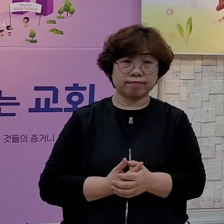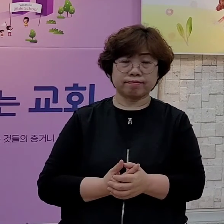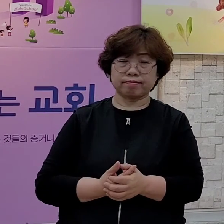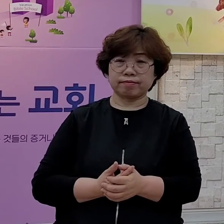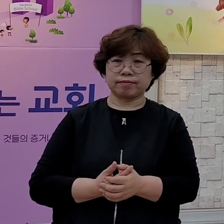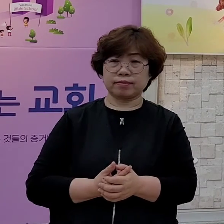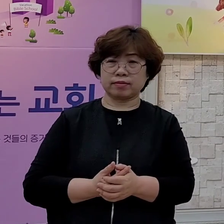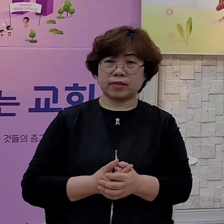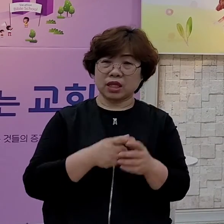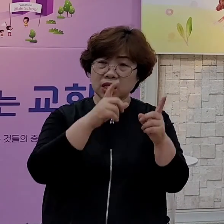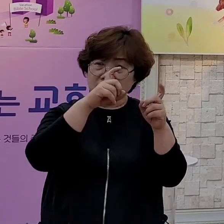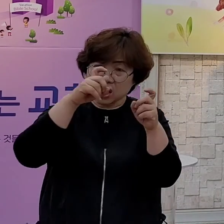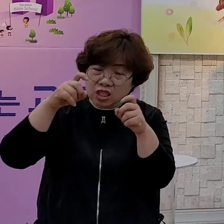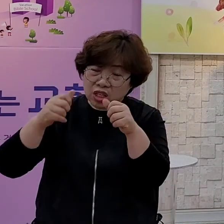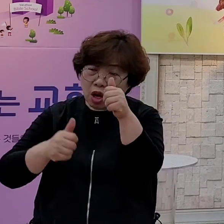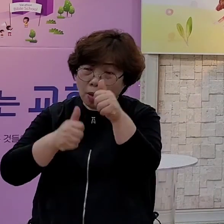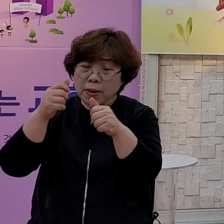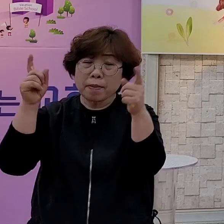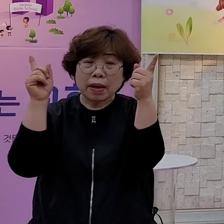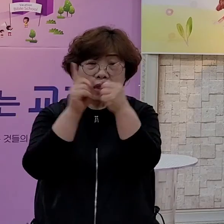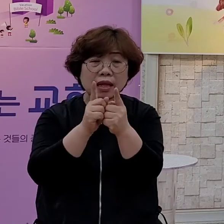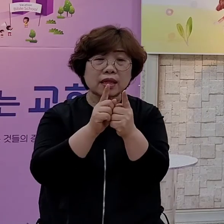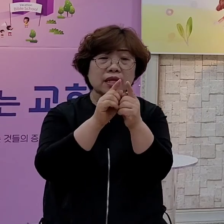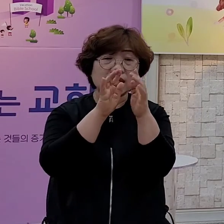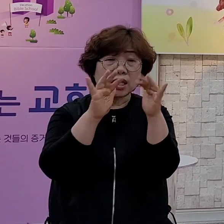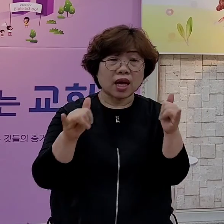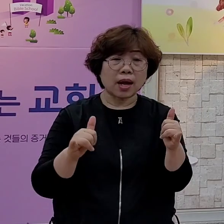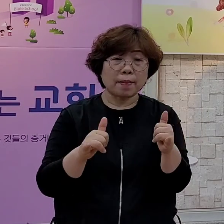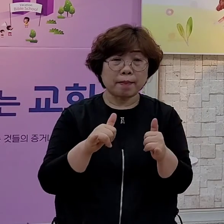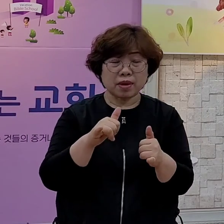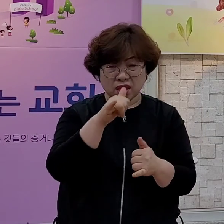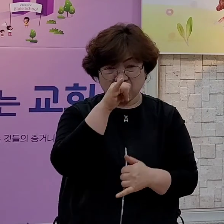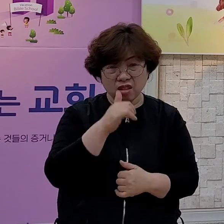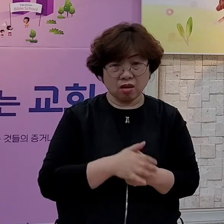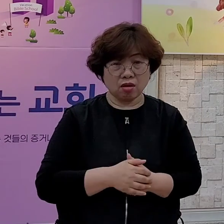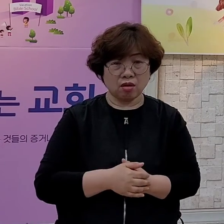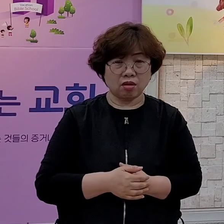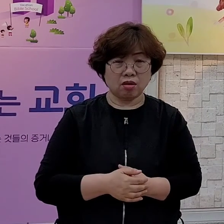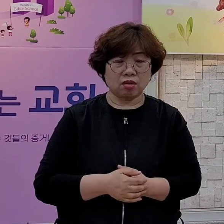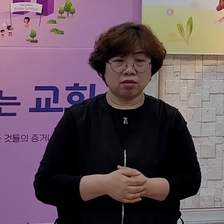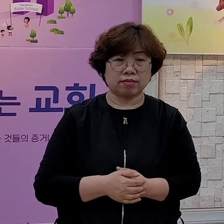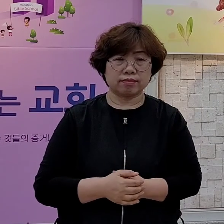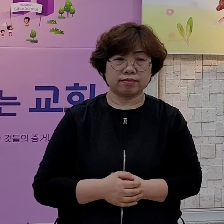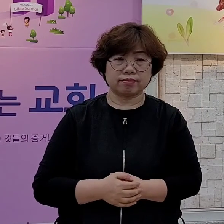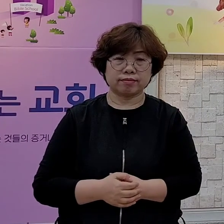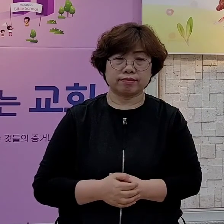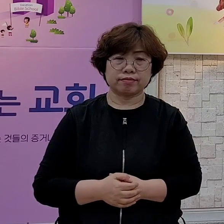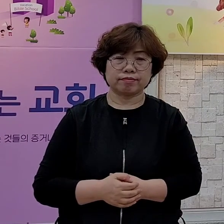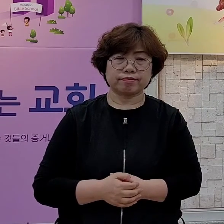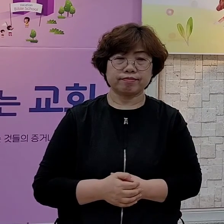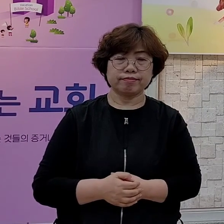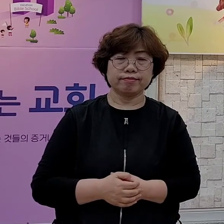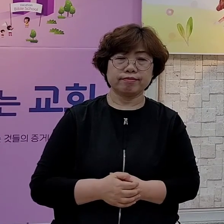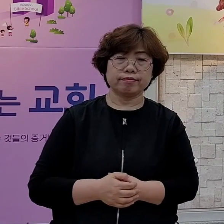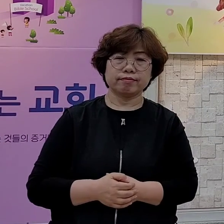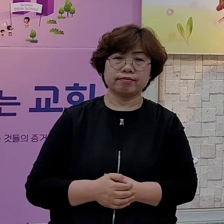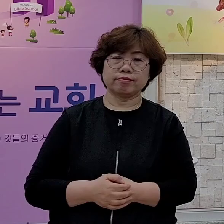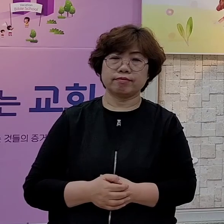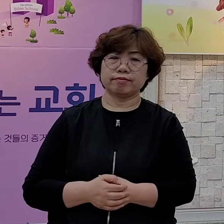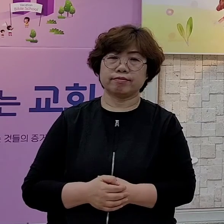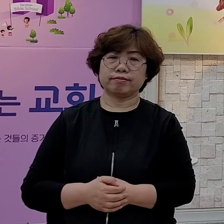보세요. 뭐 시험에 들었다는 사람도 있고 뭐 어떤 사람도 있다는데 그 왜 온 거예요? 결국은 자기의 마음의